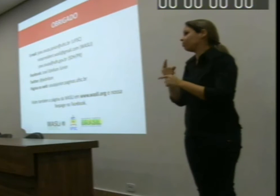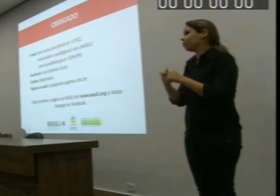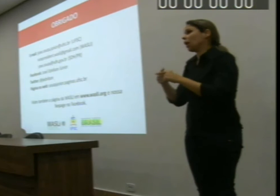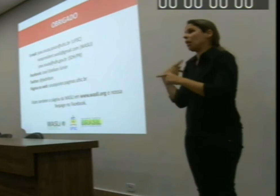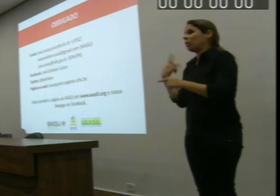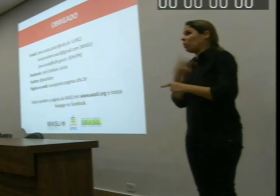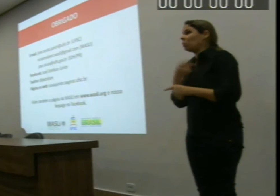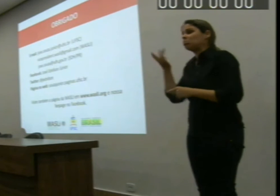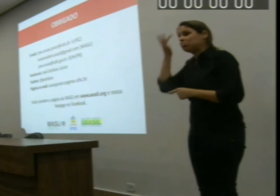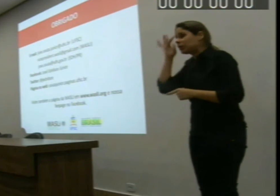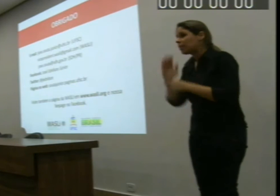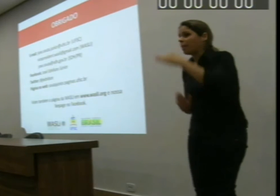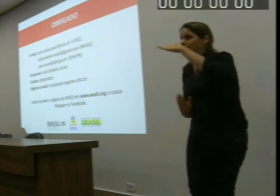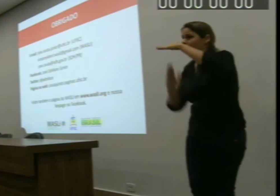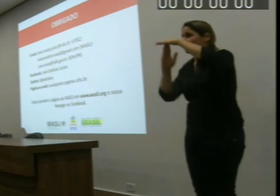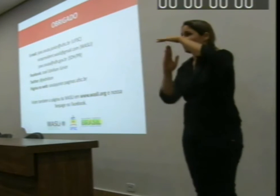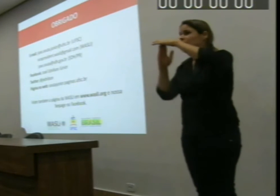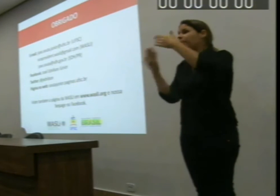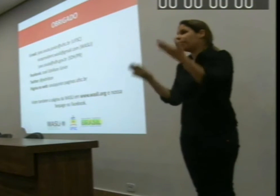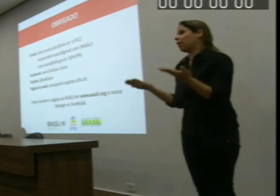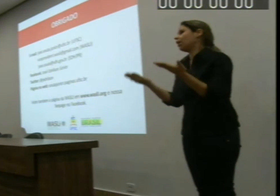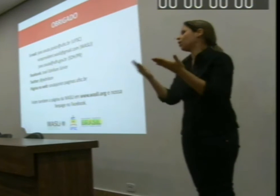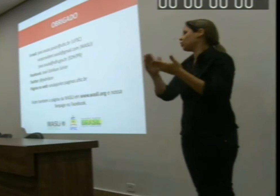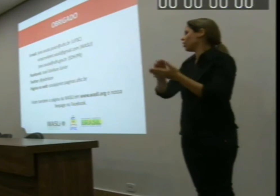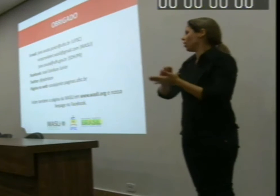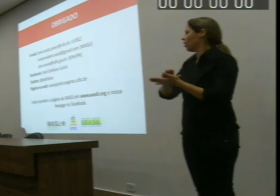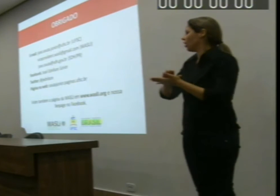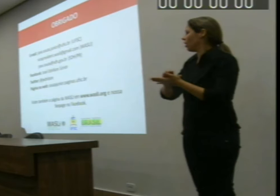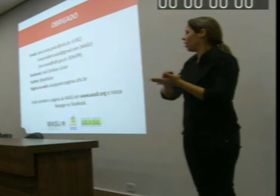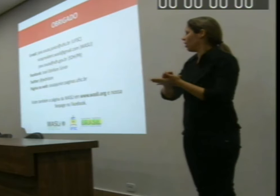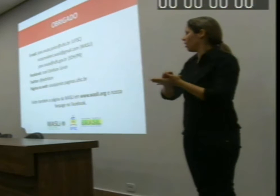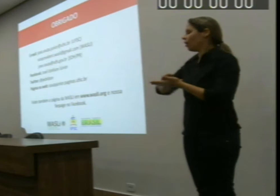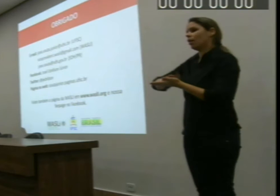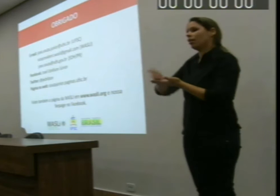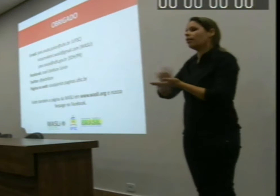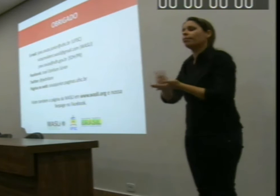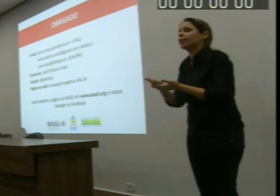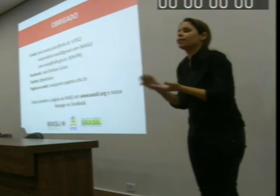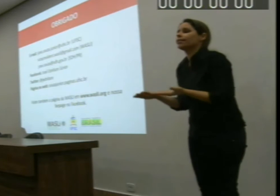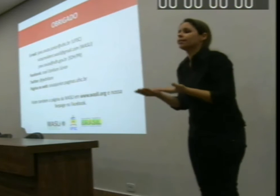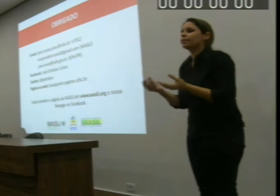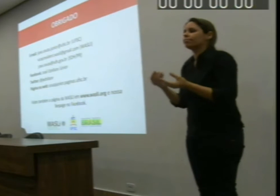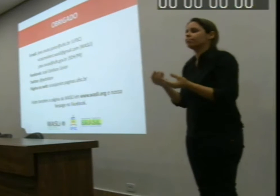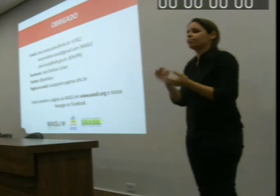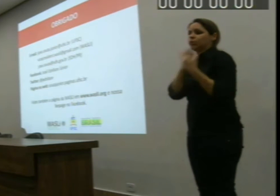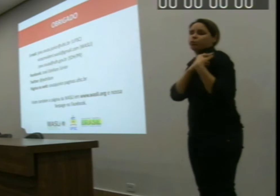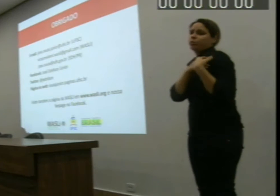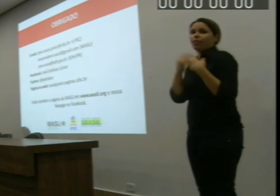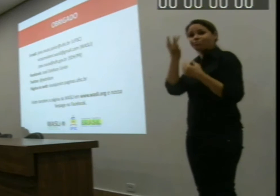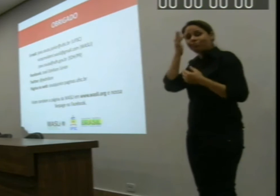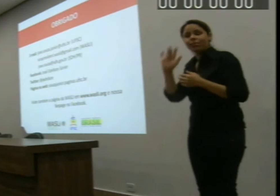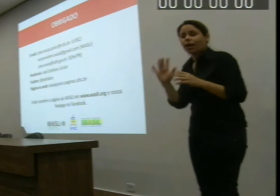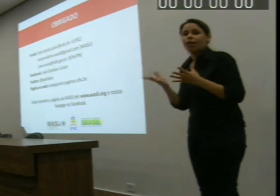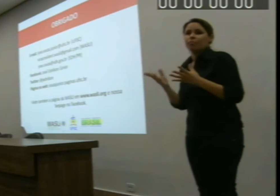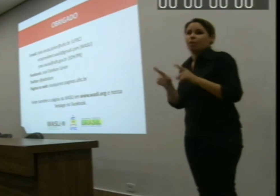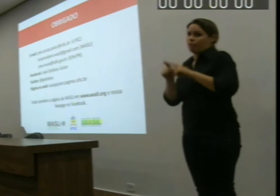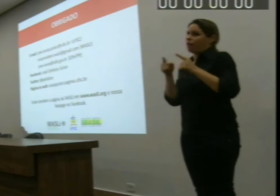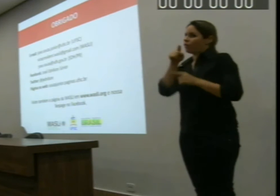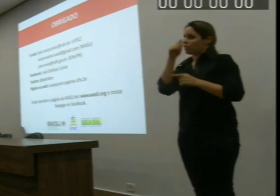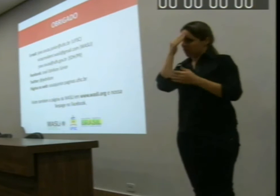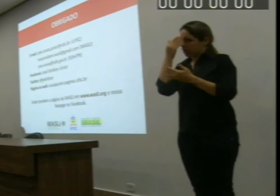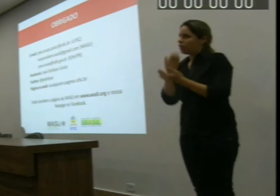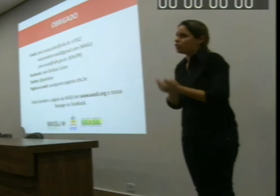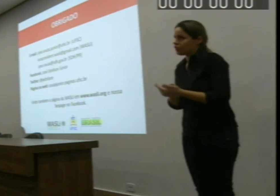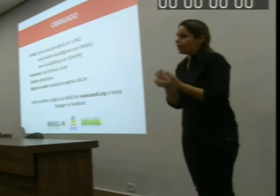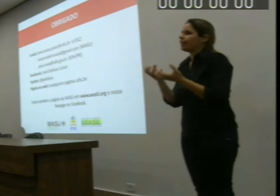dele como que você diz que ele não tem um compromisso se de repente o que ele tá f fazendo é o que ele deveria fazer mas você acredita que ele